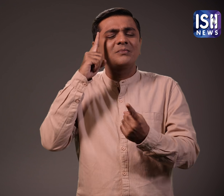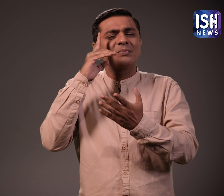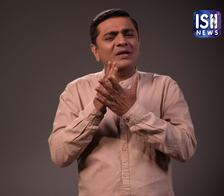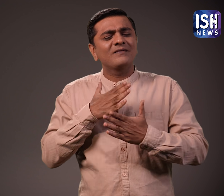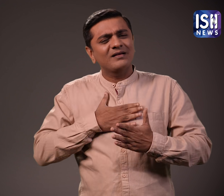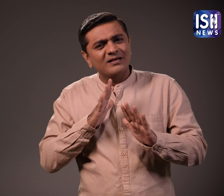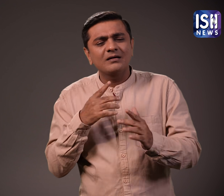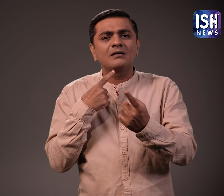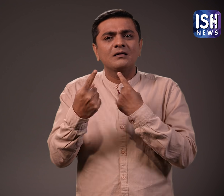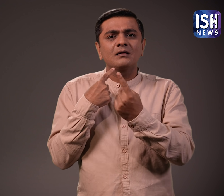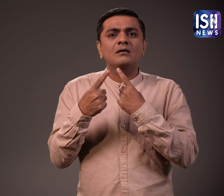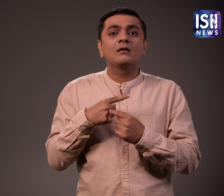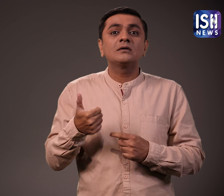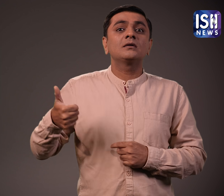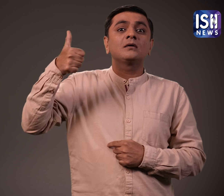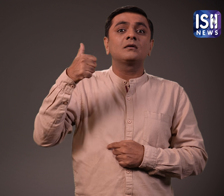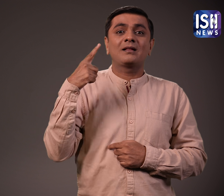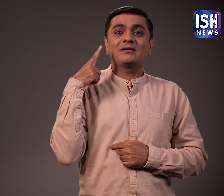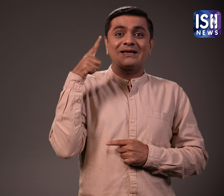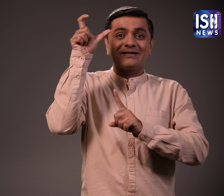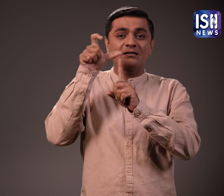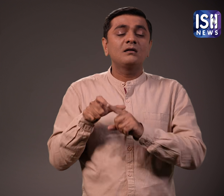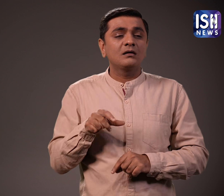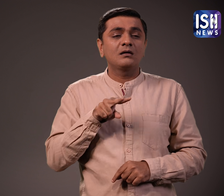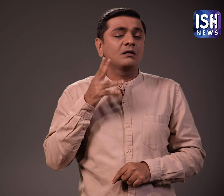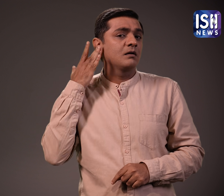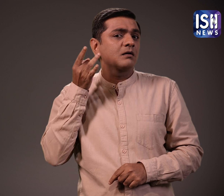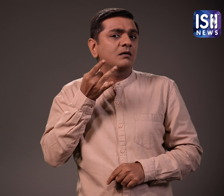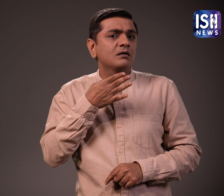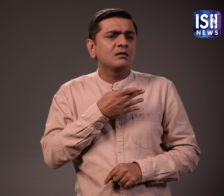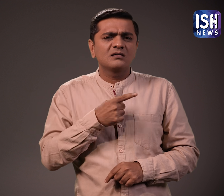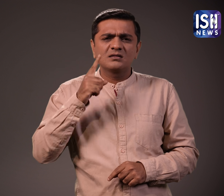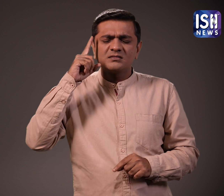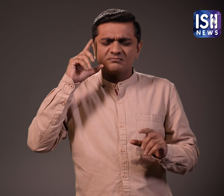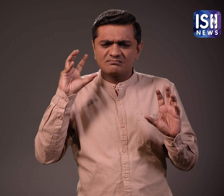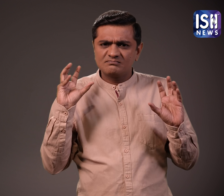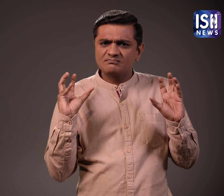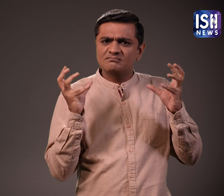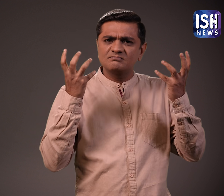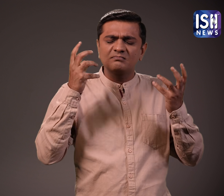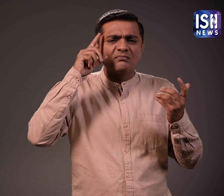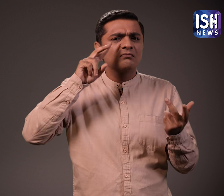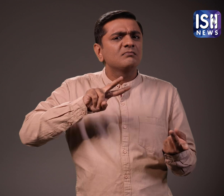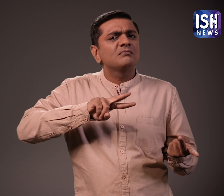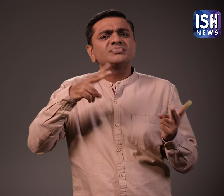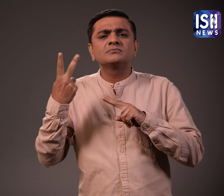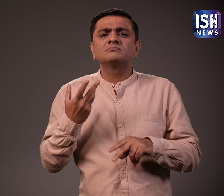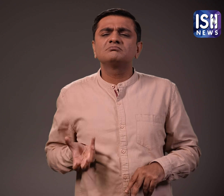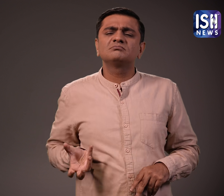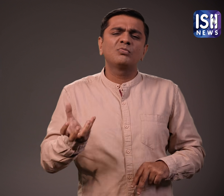लेकिन किसी देश की आलोचना करने की कोई जरूत नहीं है हाला कि जिवास विटनेस के नेदाओं ने उनकी बातों को नजरनदास कर दिया इस बात